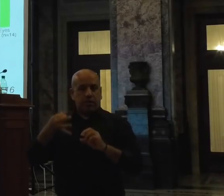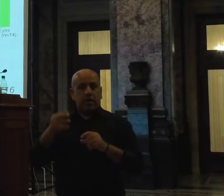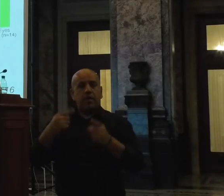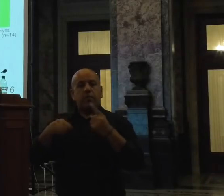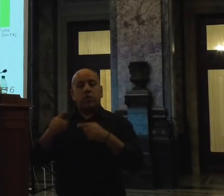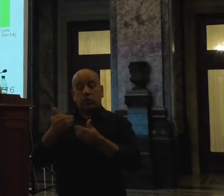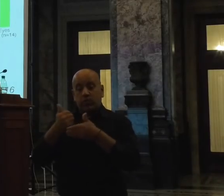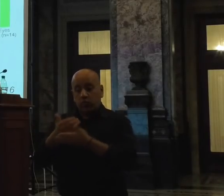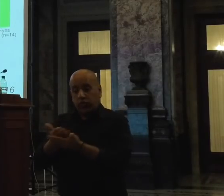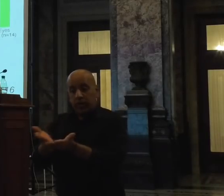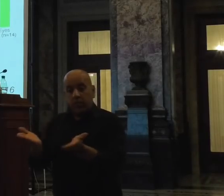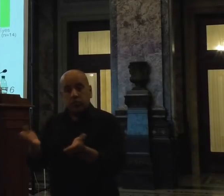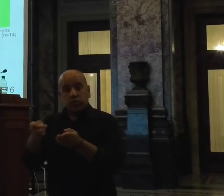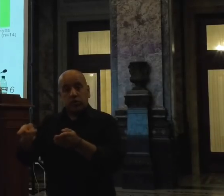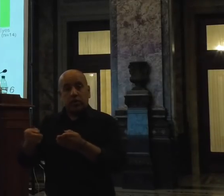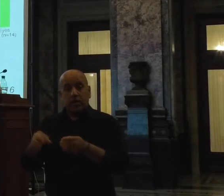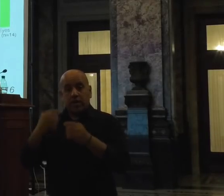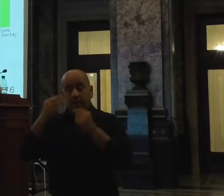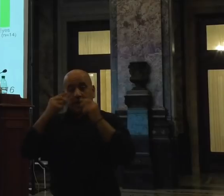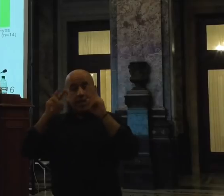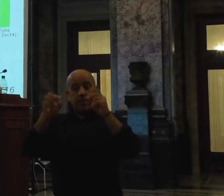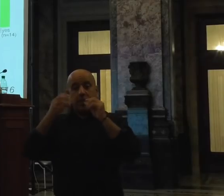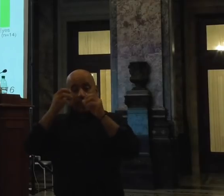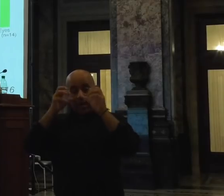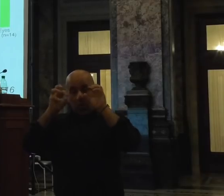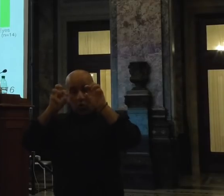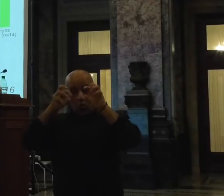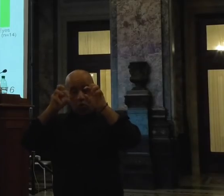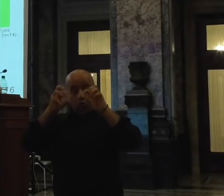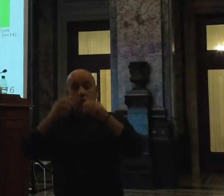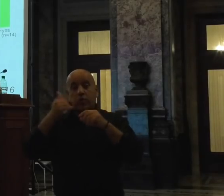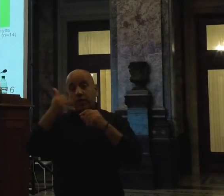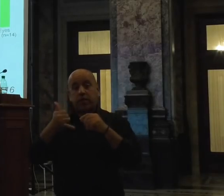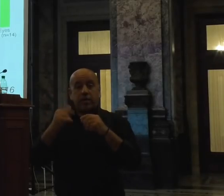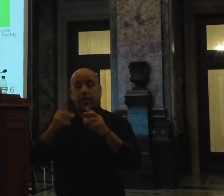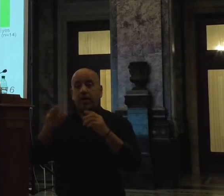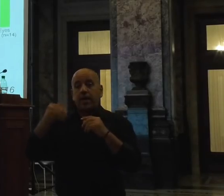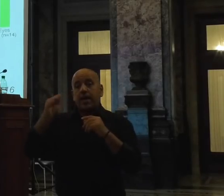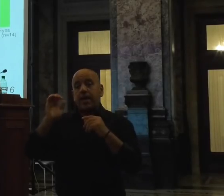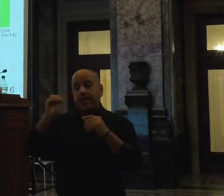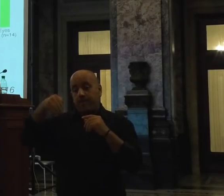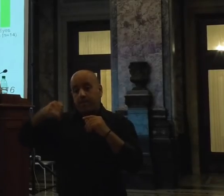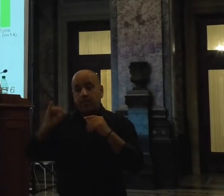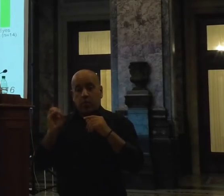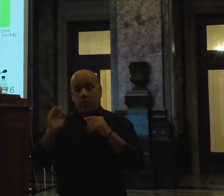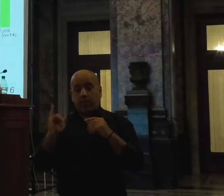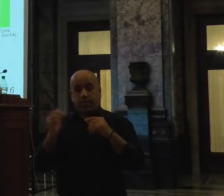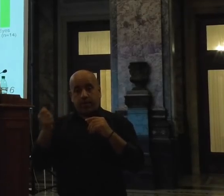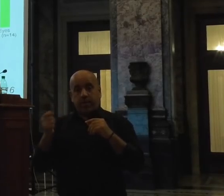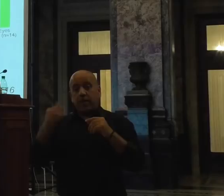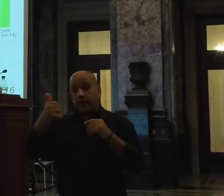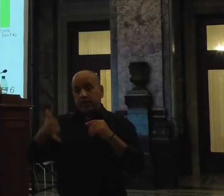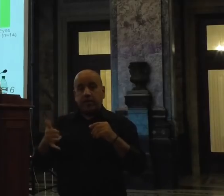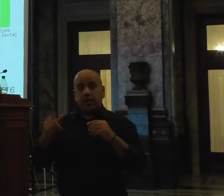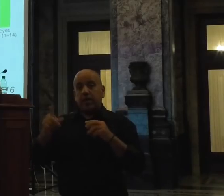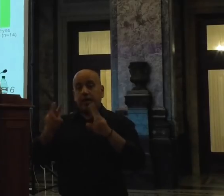aquí es que el ojo ambliope, así como el otro ojo de la persona que tiene ambliopía, tiene el mismo